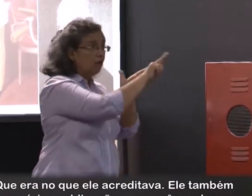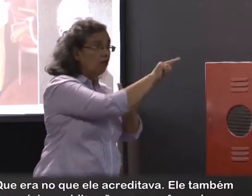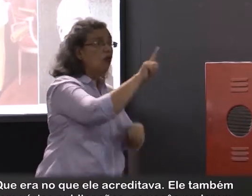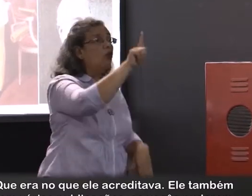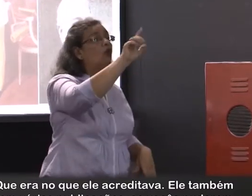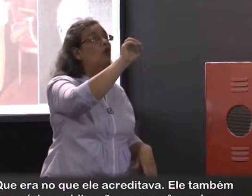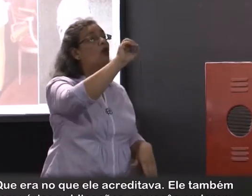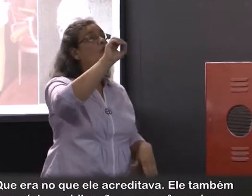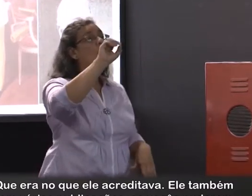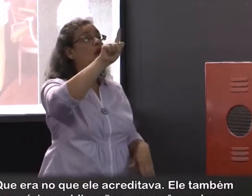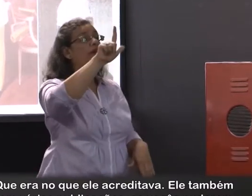pudessem